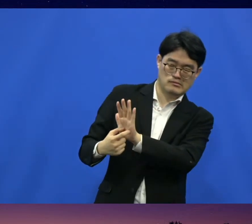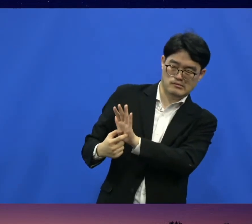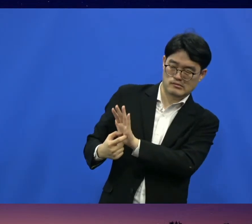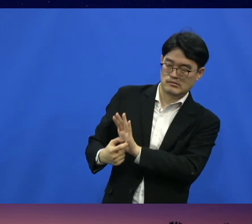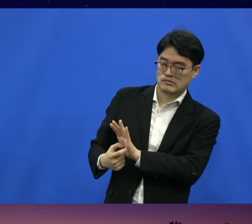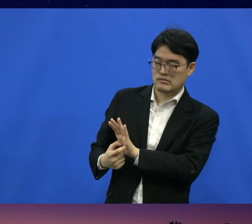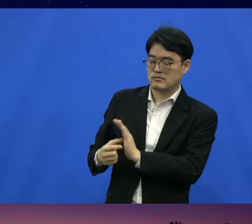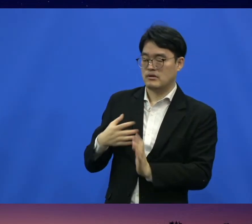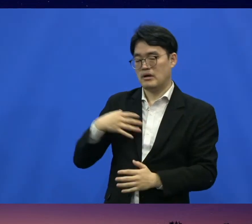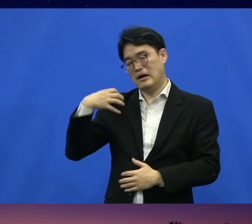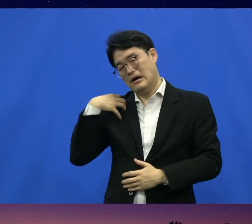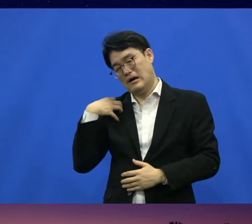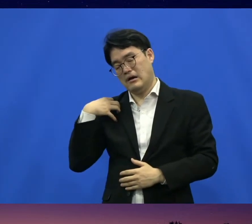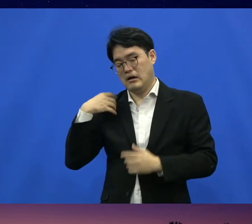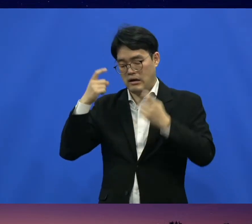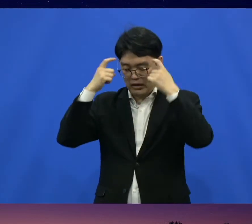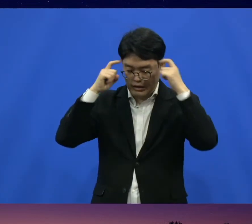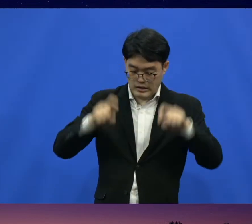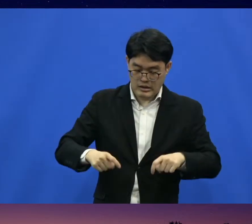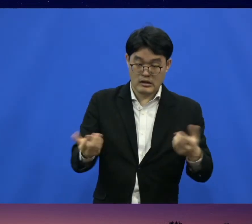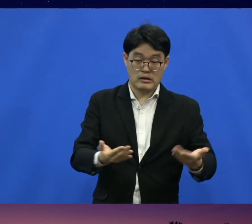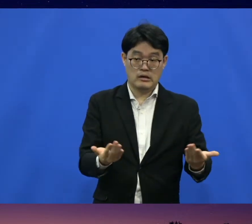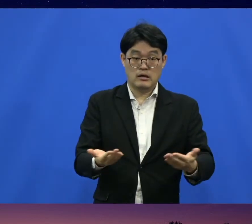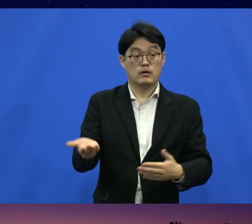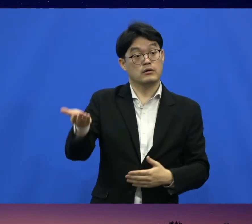보입니다. 그런데 나중에 보니 그게 복이에요.